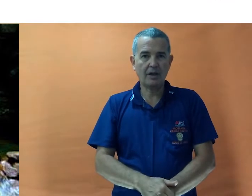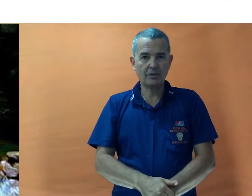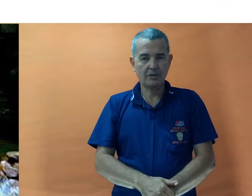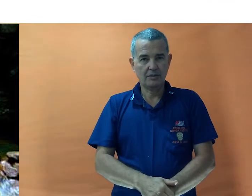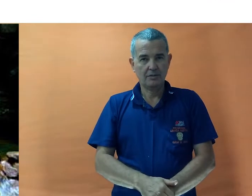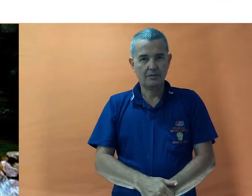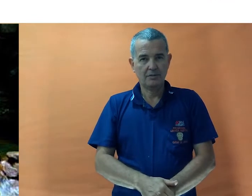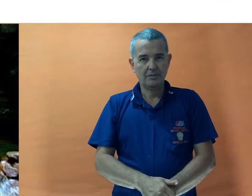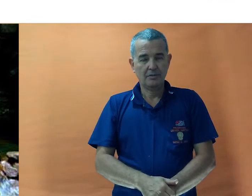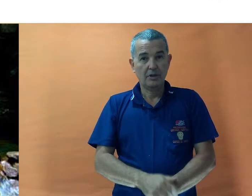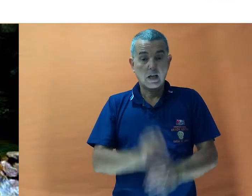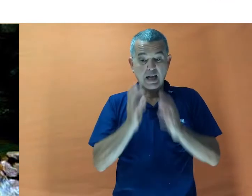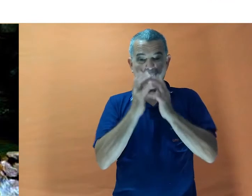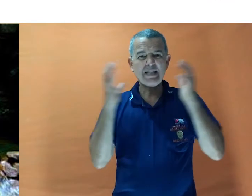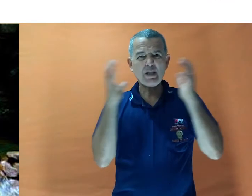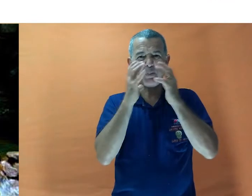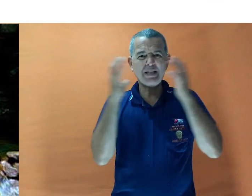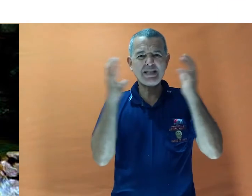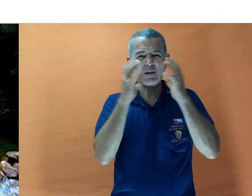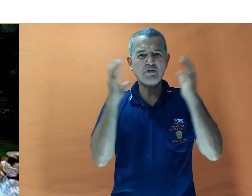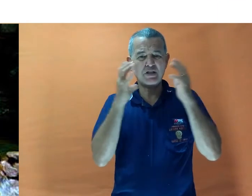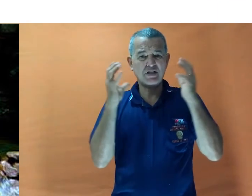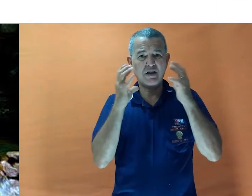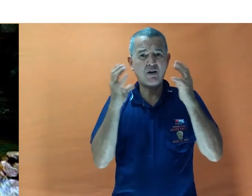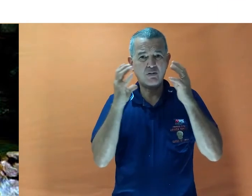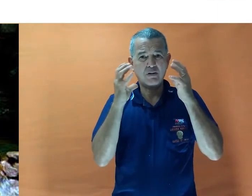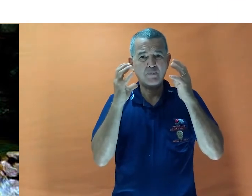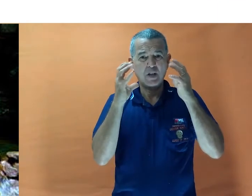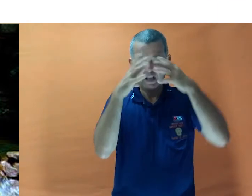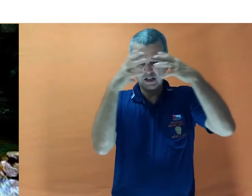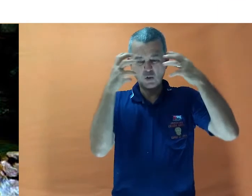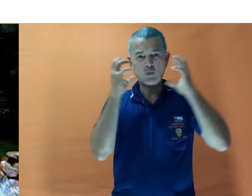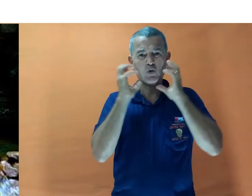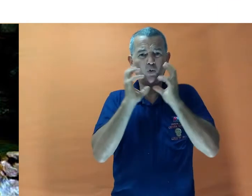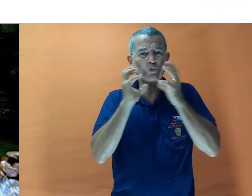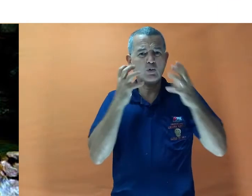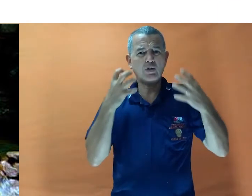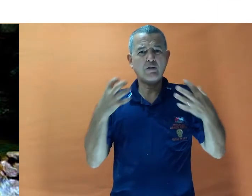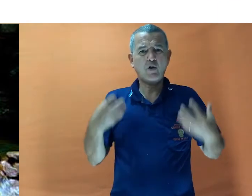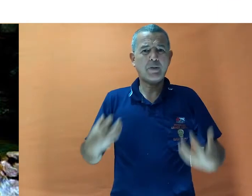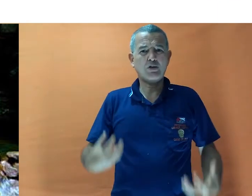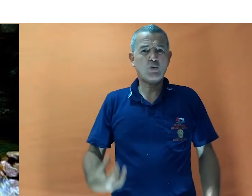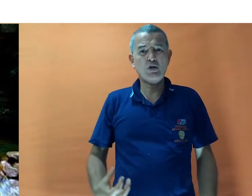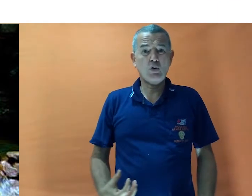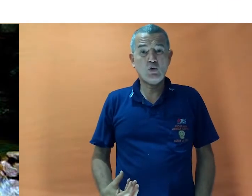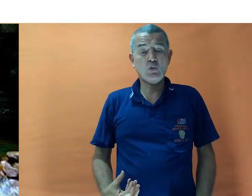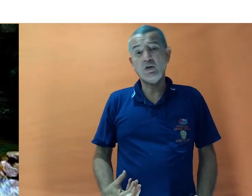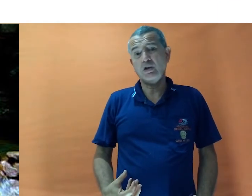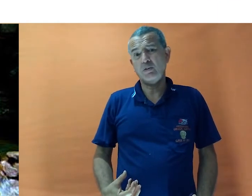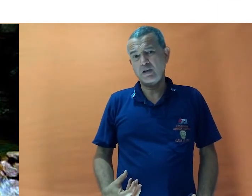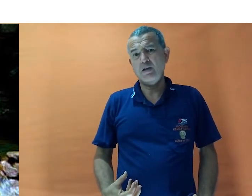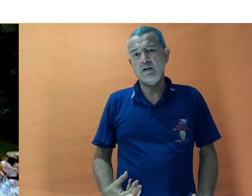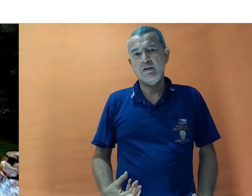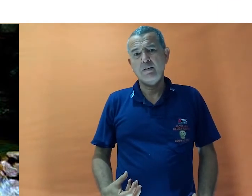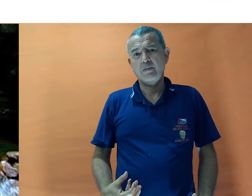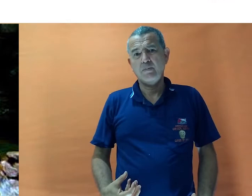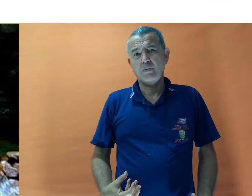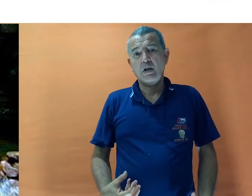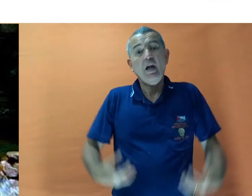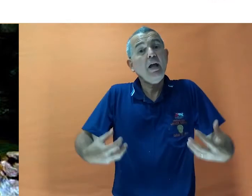quase nenhuma água. Essa expressão facial, esse conjunto de informações que eu estou dando